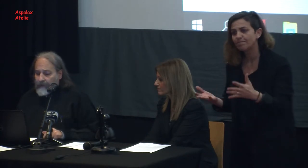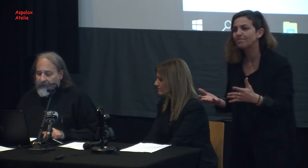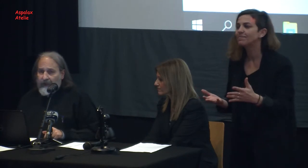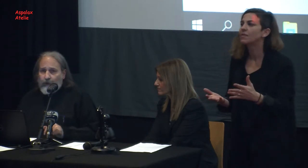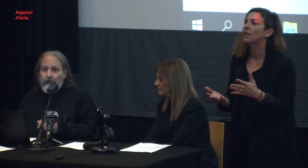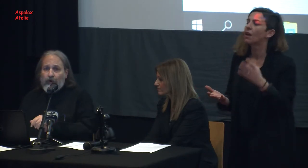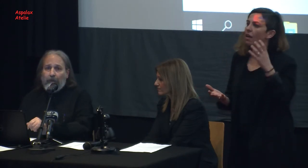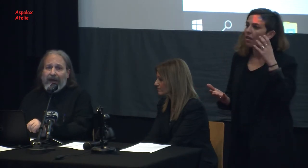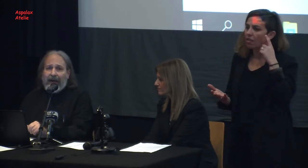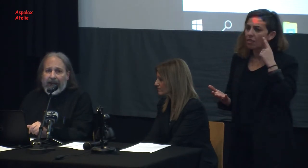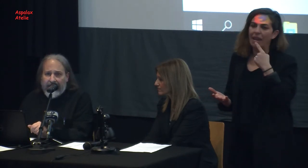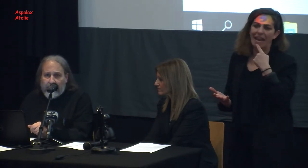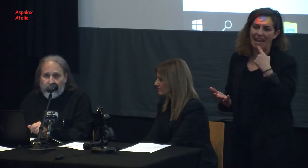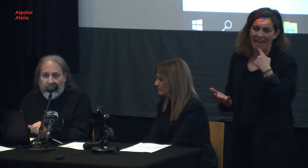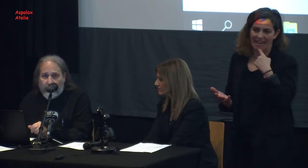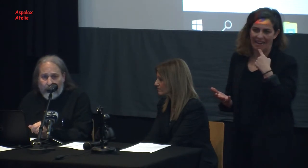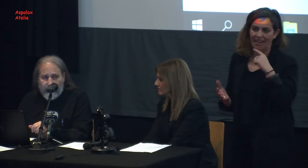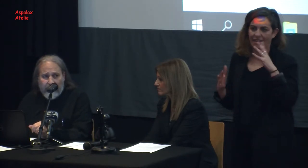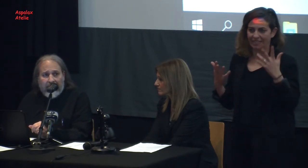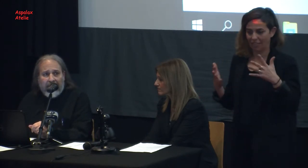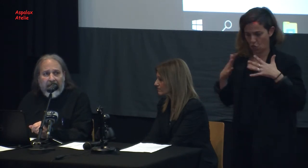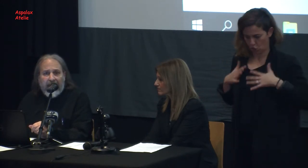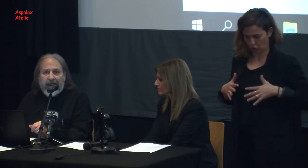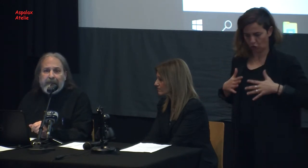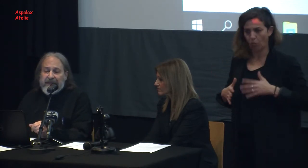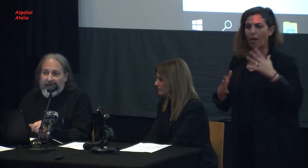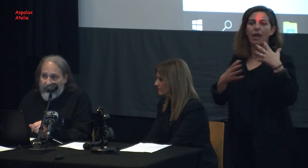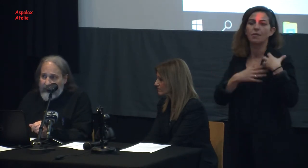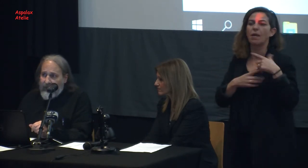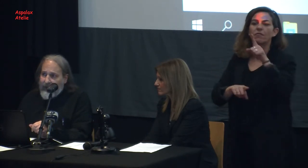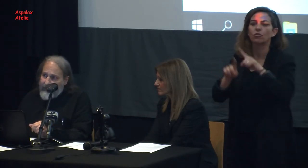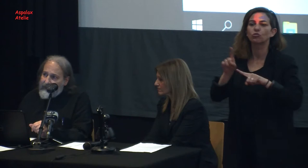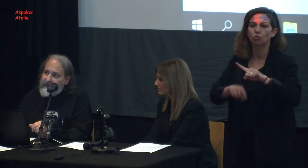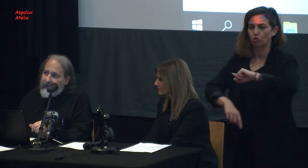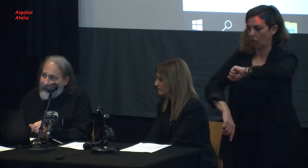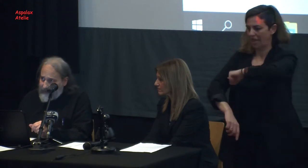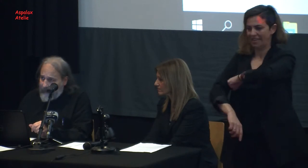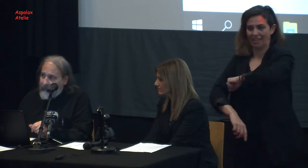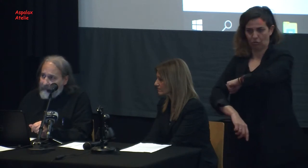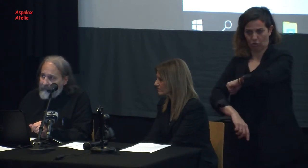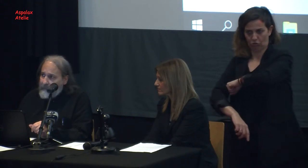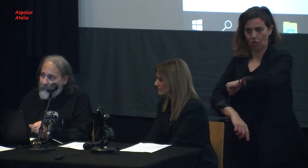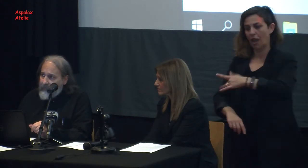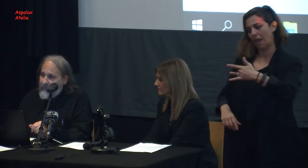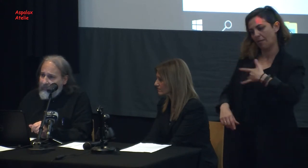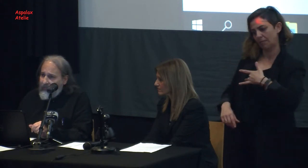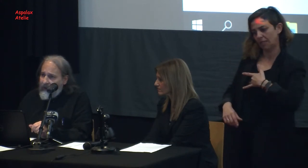σύνθημα ότι το σώμα ανήκει στους γιατρούς, η ψυχή ανήκει στην Εκκλησία.